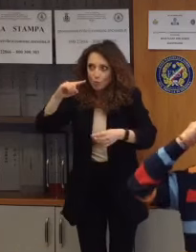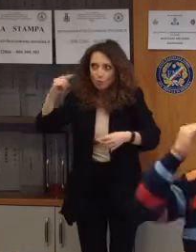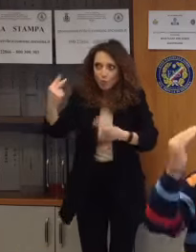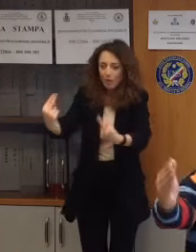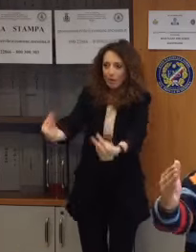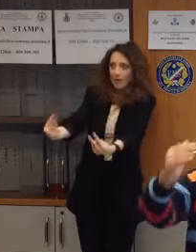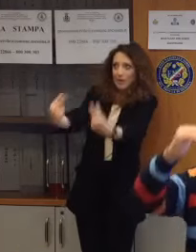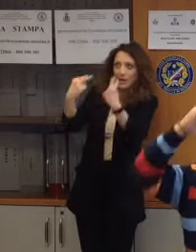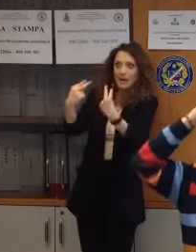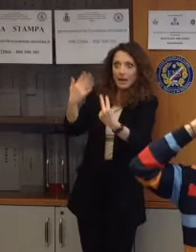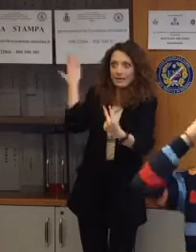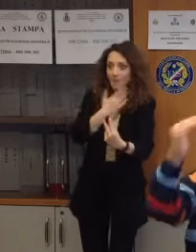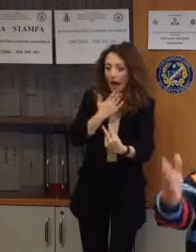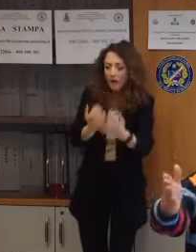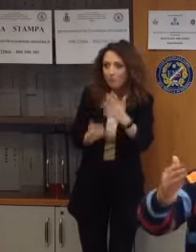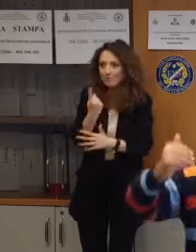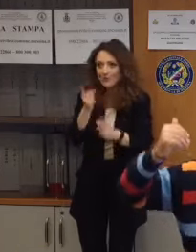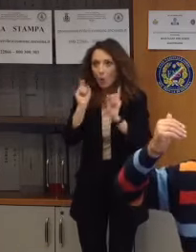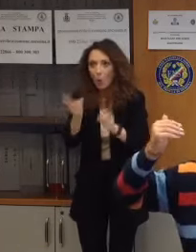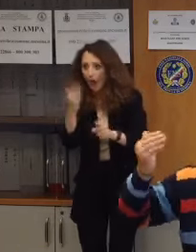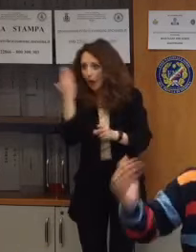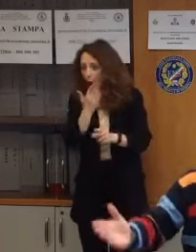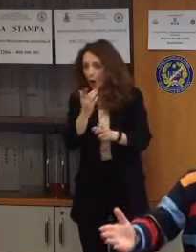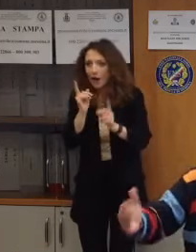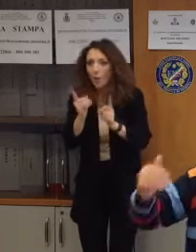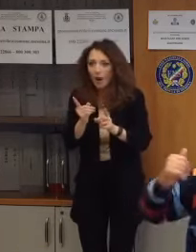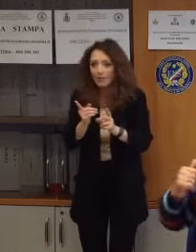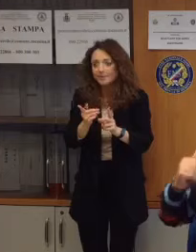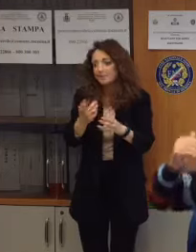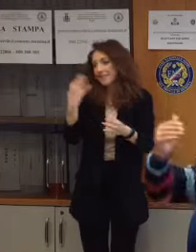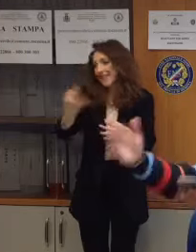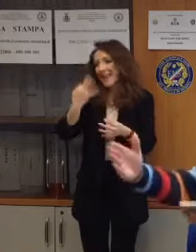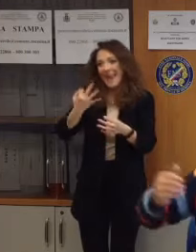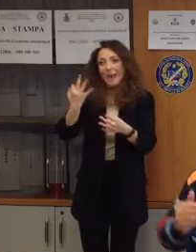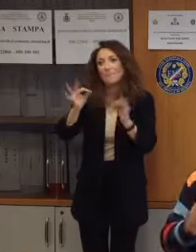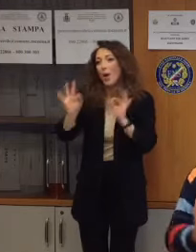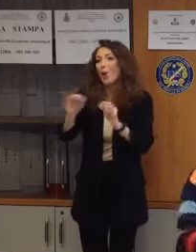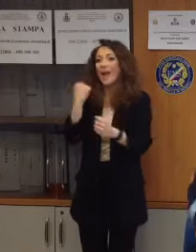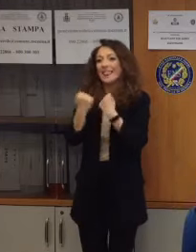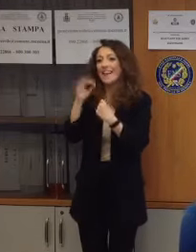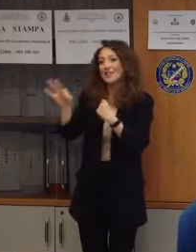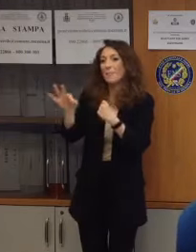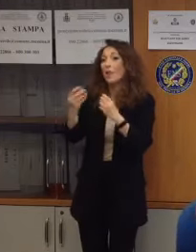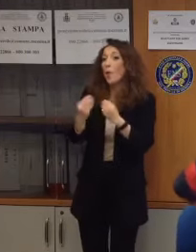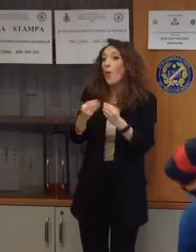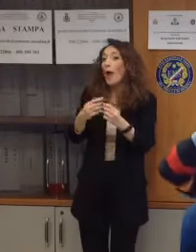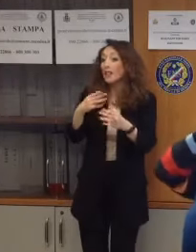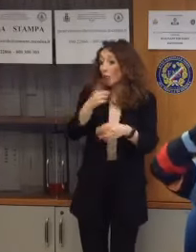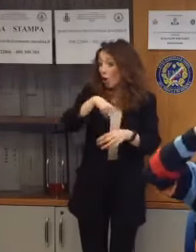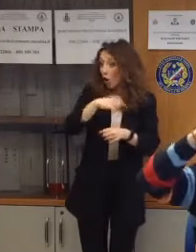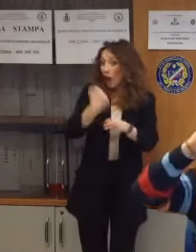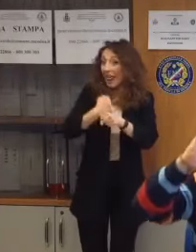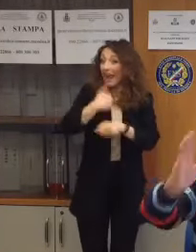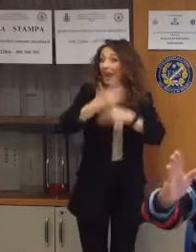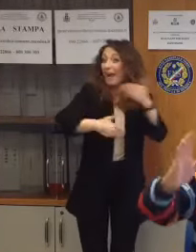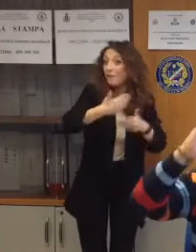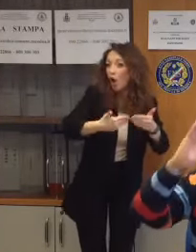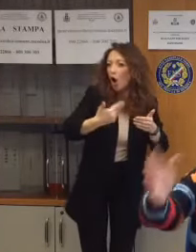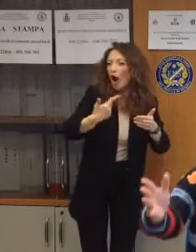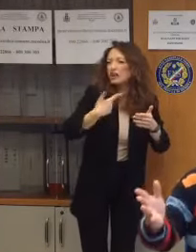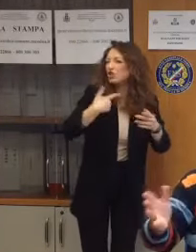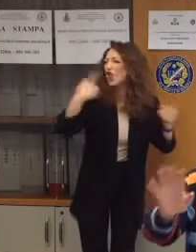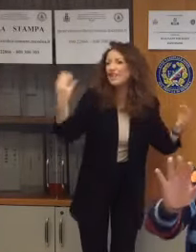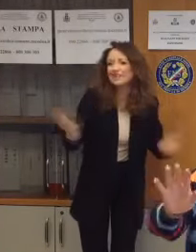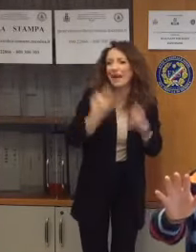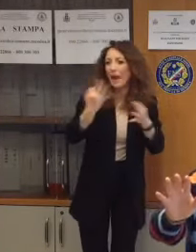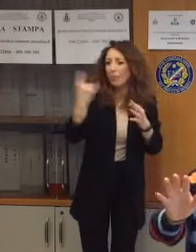abbiamo sbagliato, che errore c'è, è sempre così, quando altri vanno avanti ci sono quelli dietro che aspettano di fare gli avvoltoi, vediamo dove